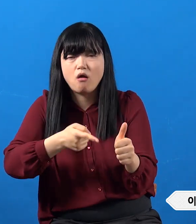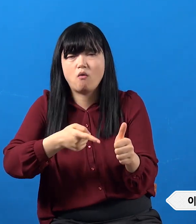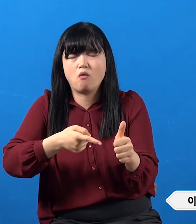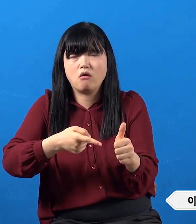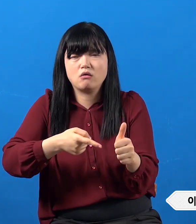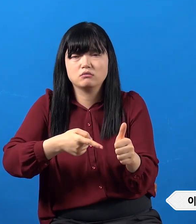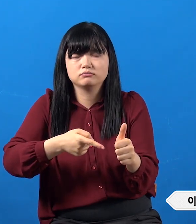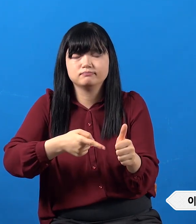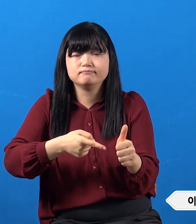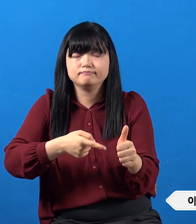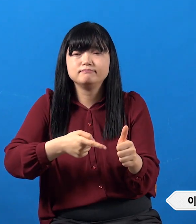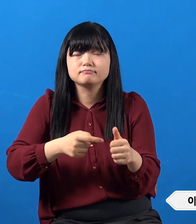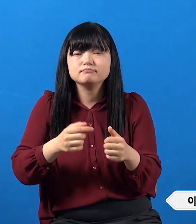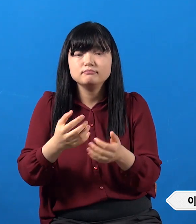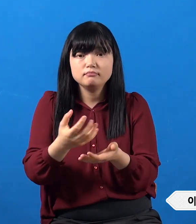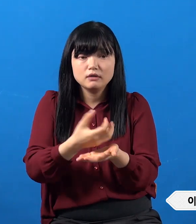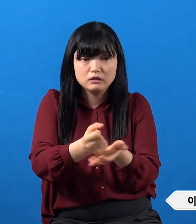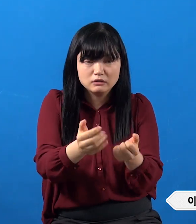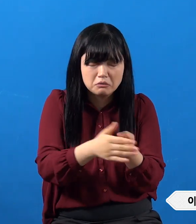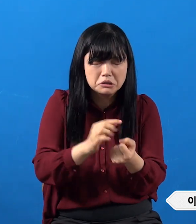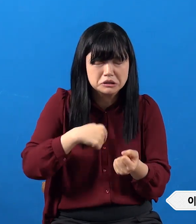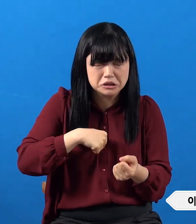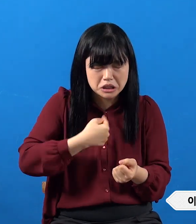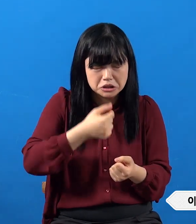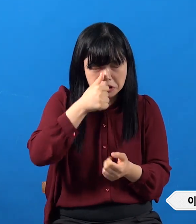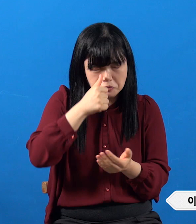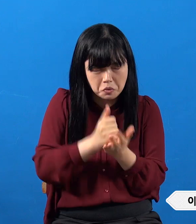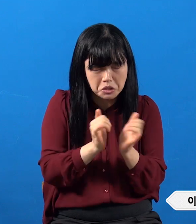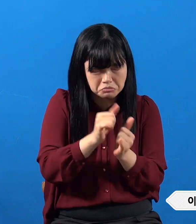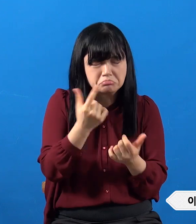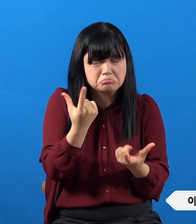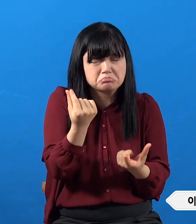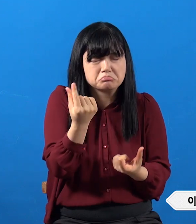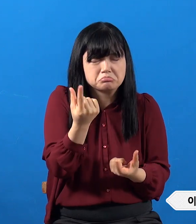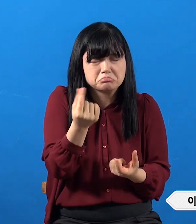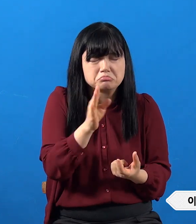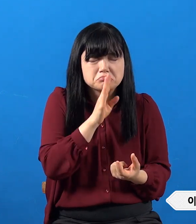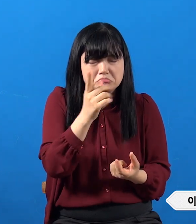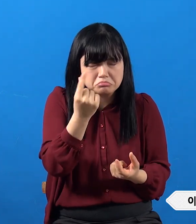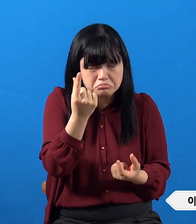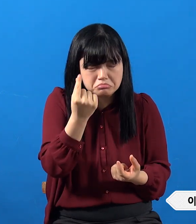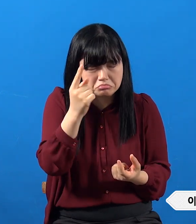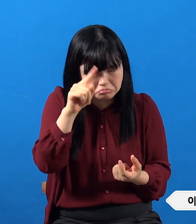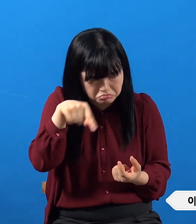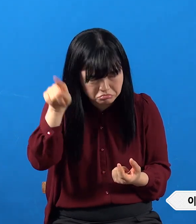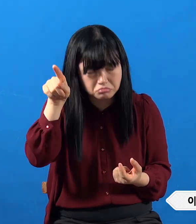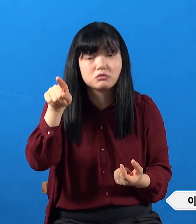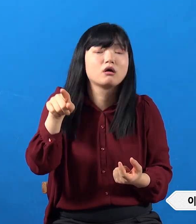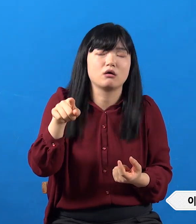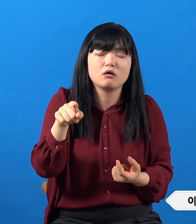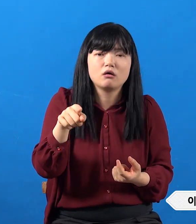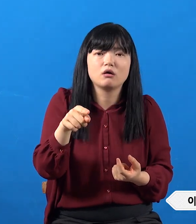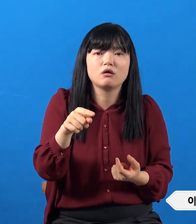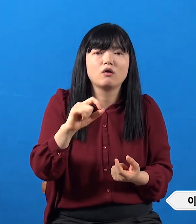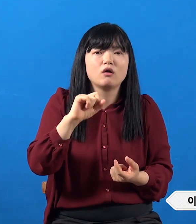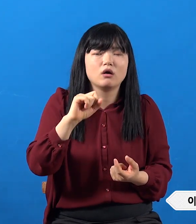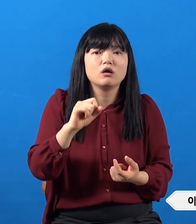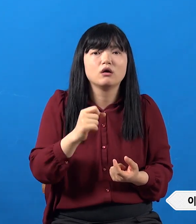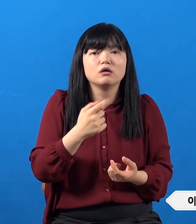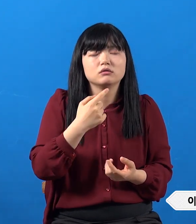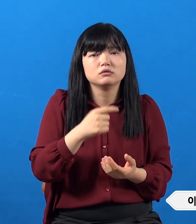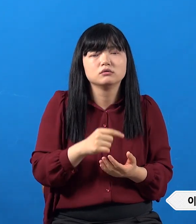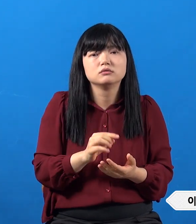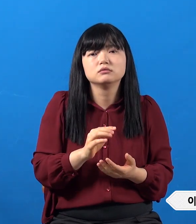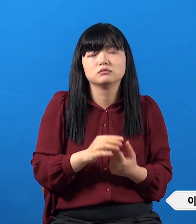손가락질을 당하고 있었기 때문에 자기들이 죄인인 것을 인정하는 것, 뉘우치는 것 어렵지 않았을 거란 말이죠.